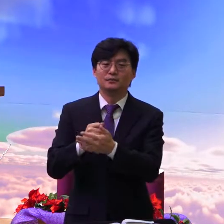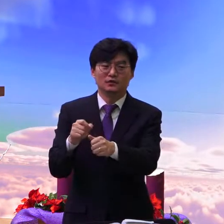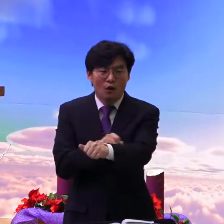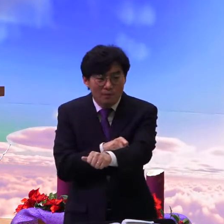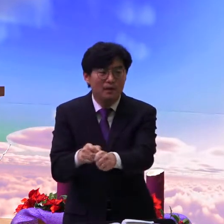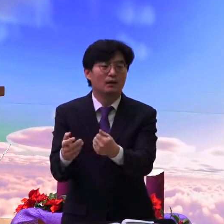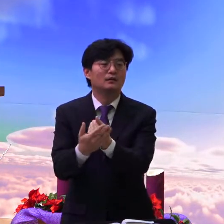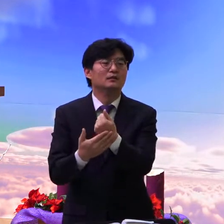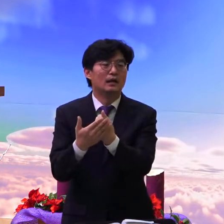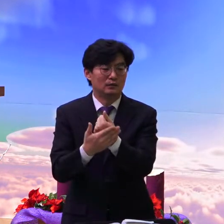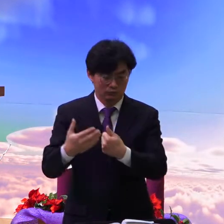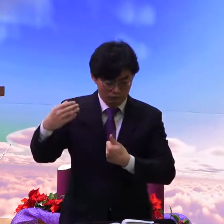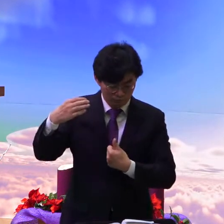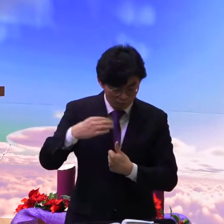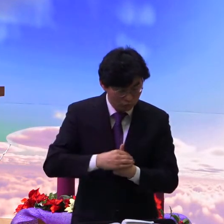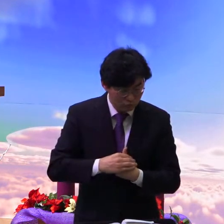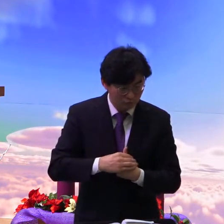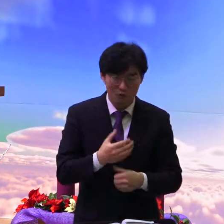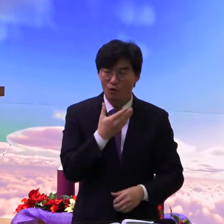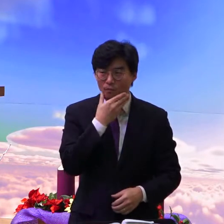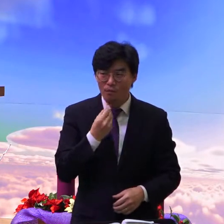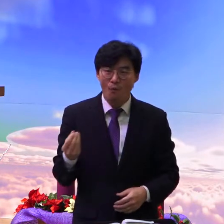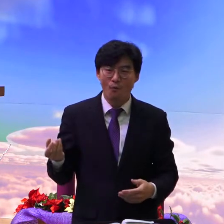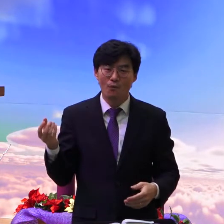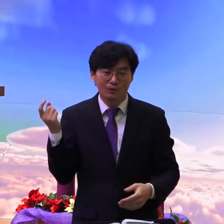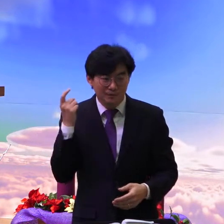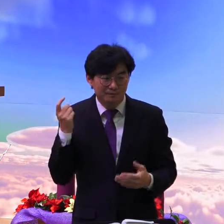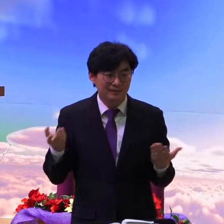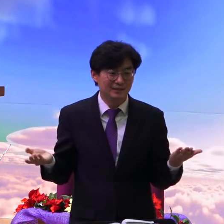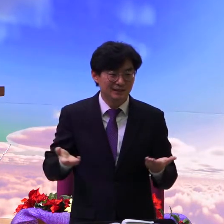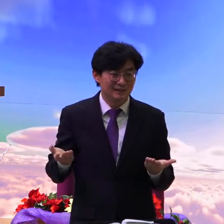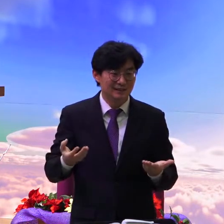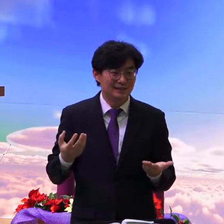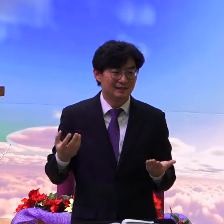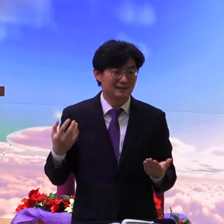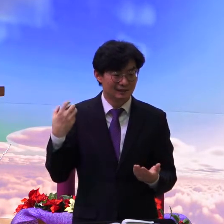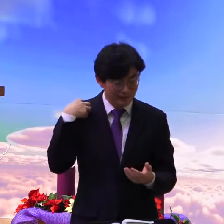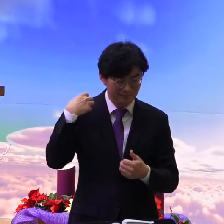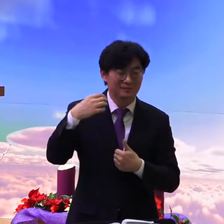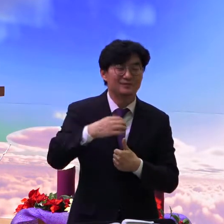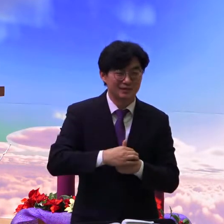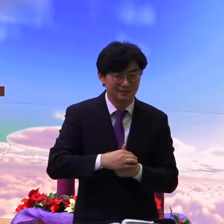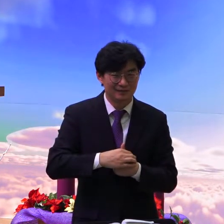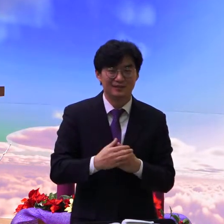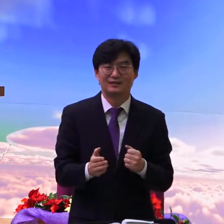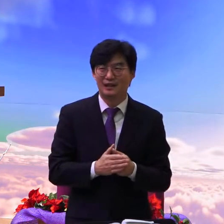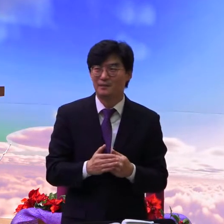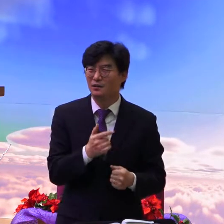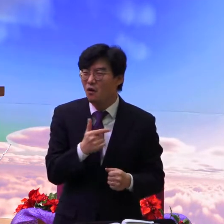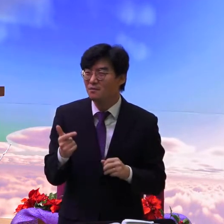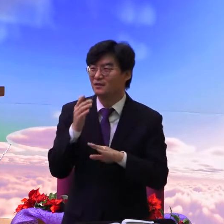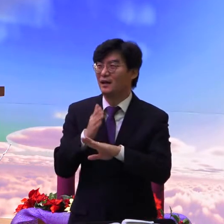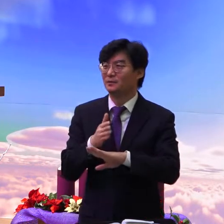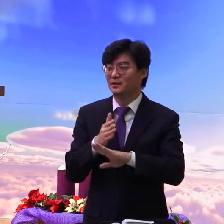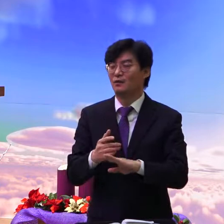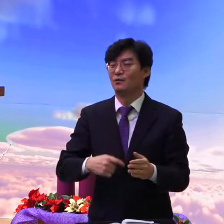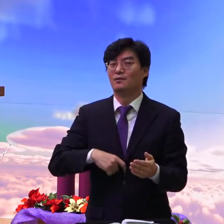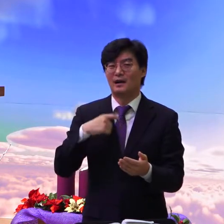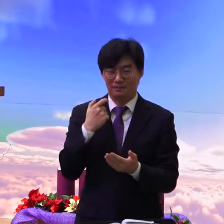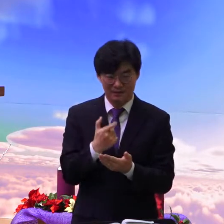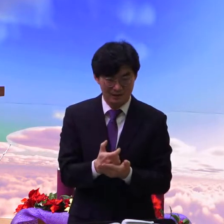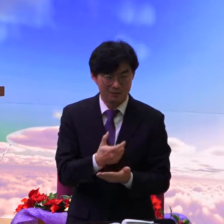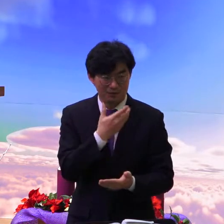복음의 일꾼을 삼아주셨다고 하는 그 사실에 감격하고 있습니다. 그 감사와 감격과